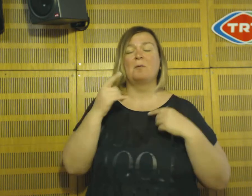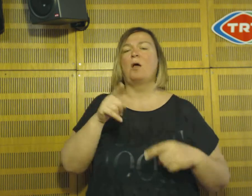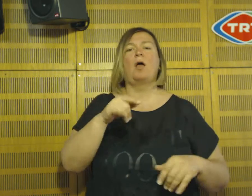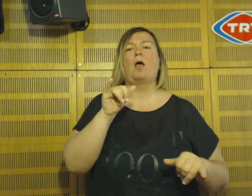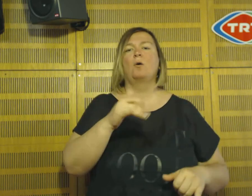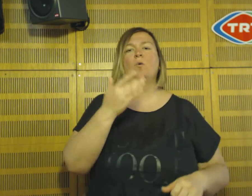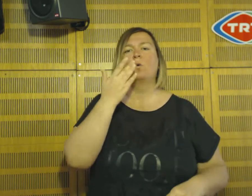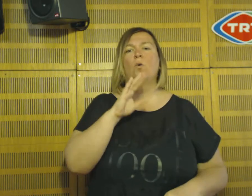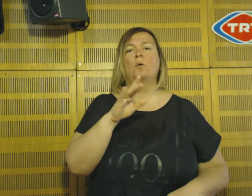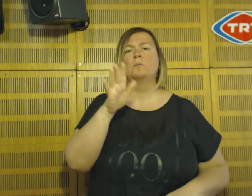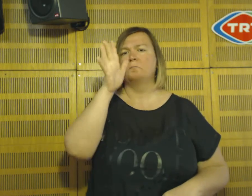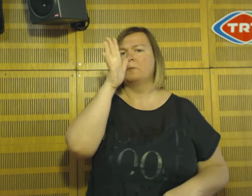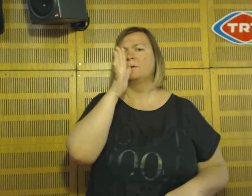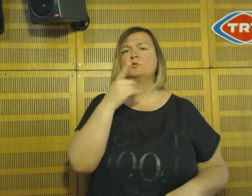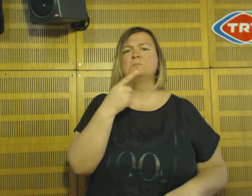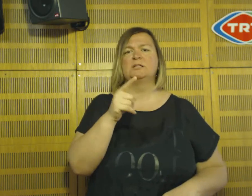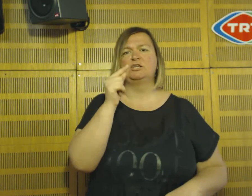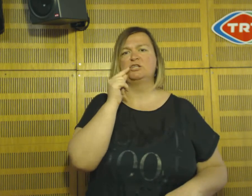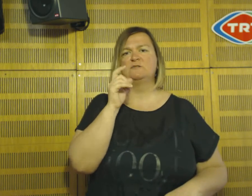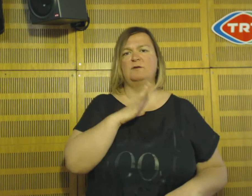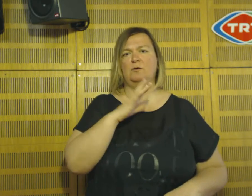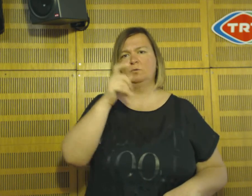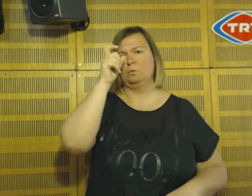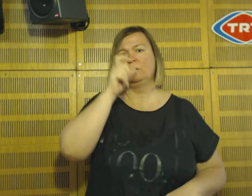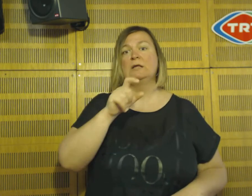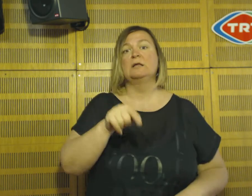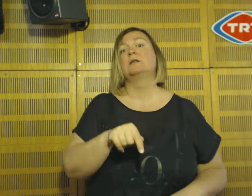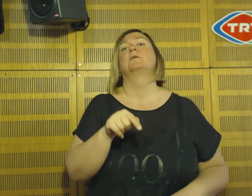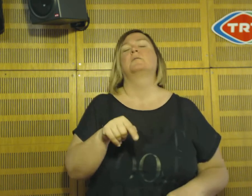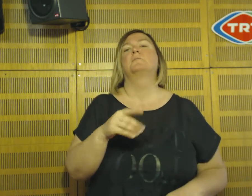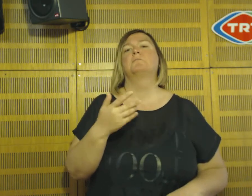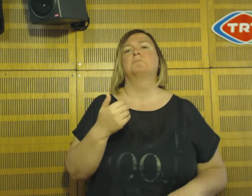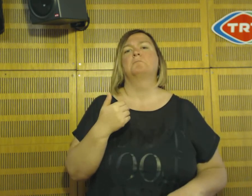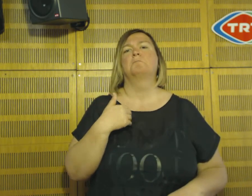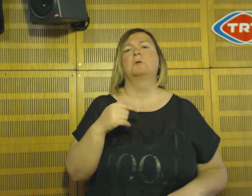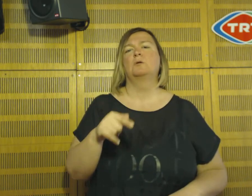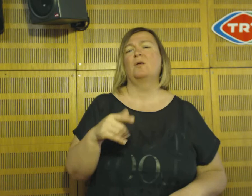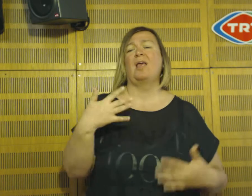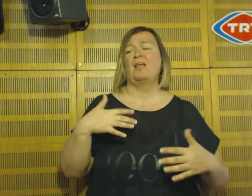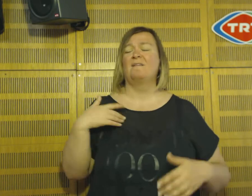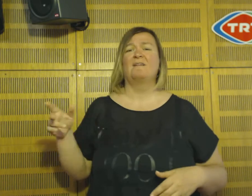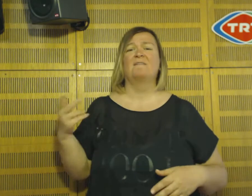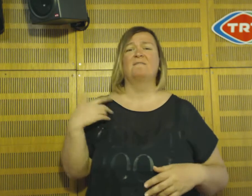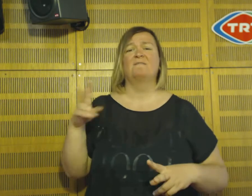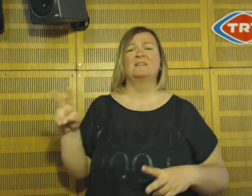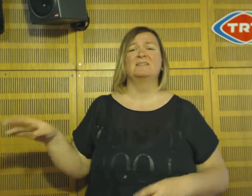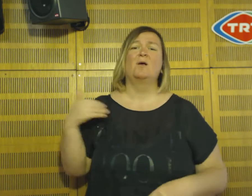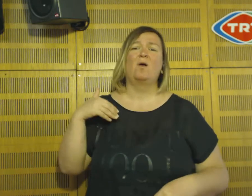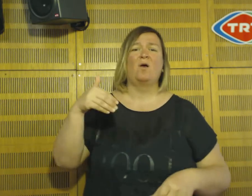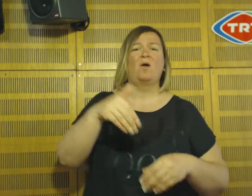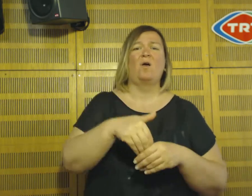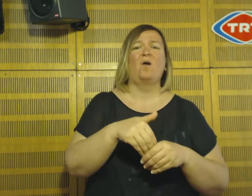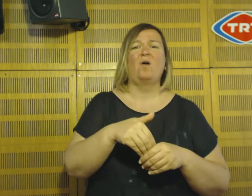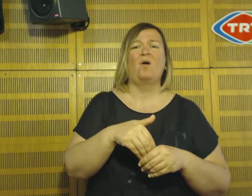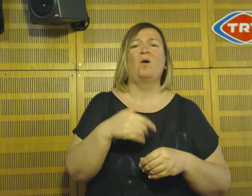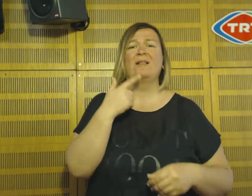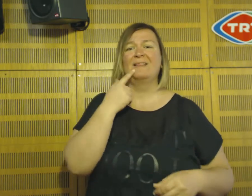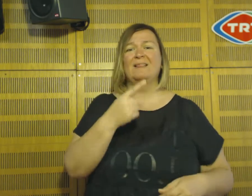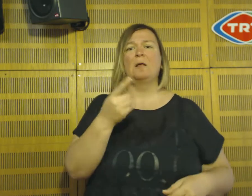Böyle yaklaşık 500 bin kişi var Türkiye'de. Yani ben şu engellinin vasisiyim, onun adını da oy kullanacağım diyenler oluyor